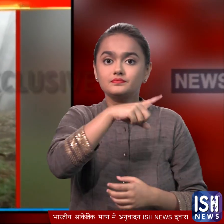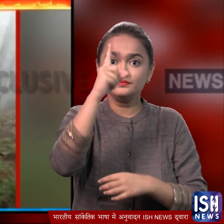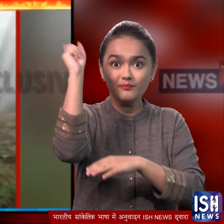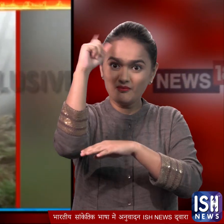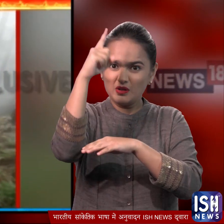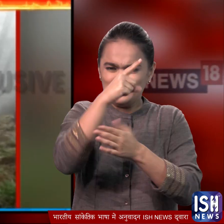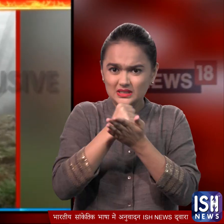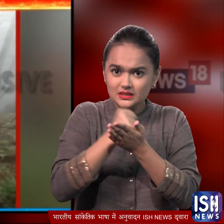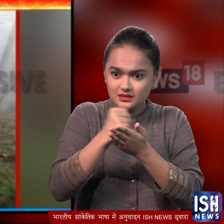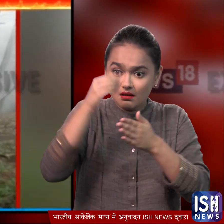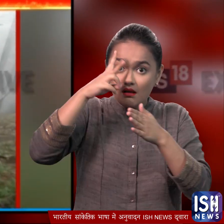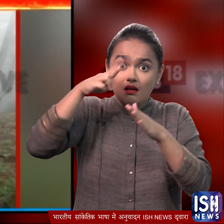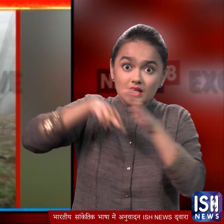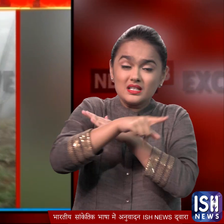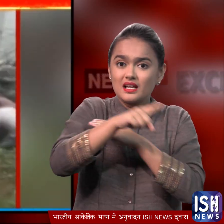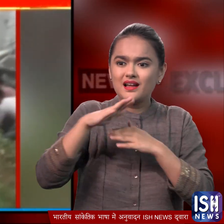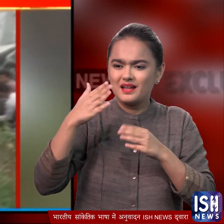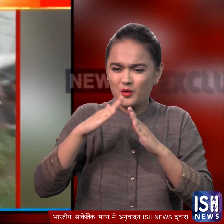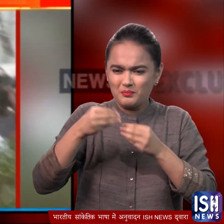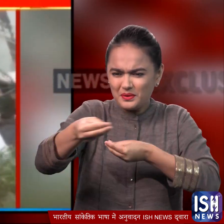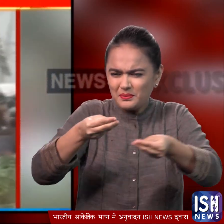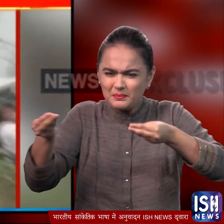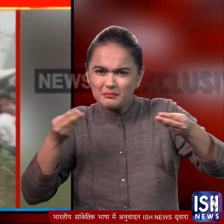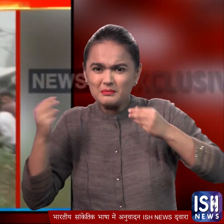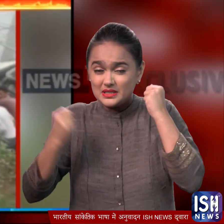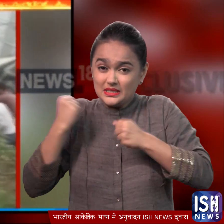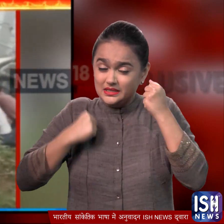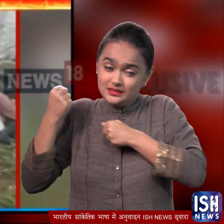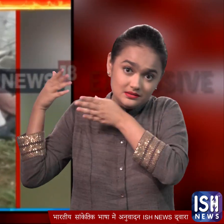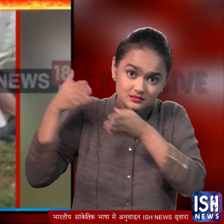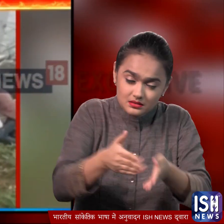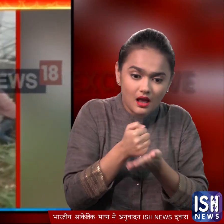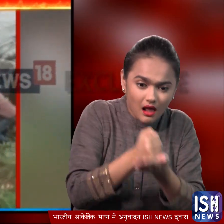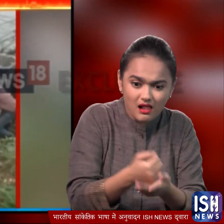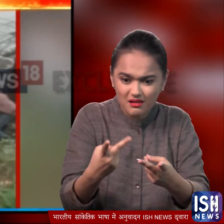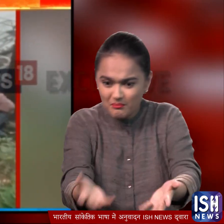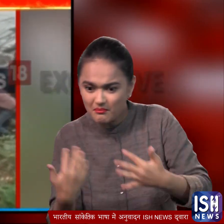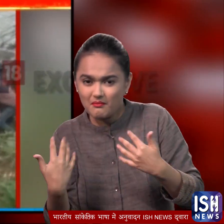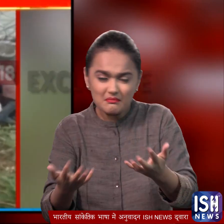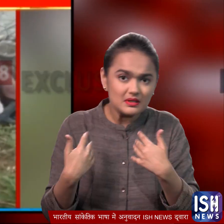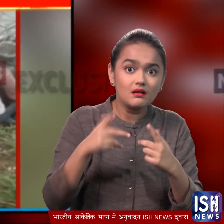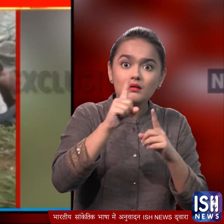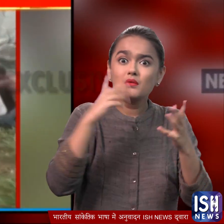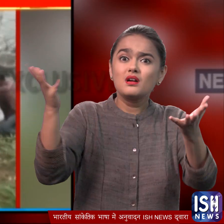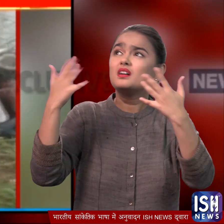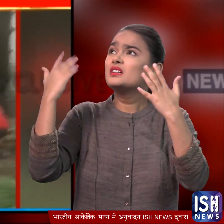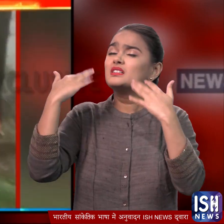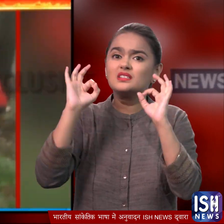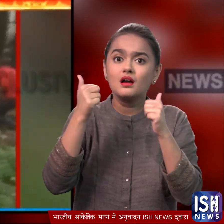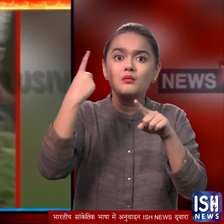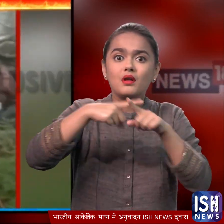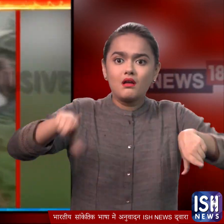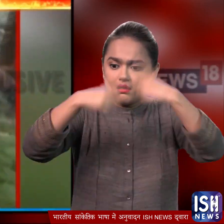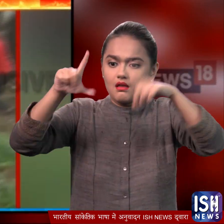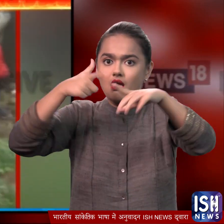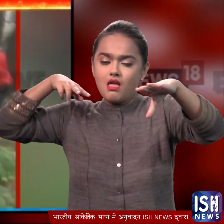जिन्हें हेलीकॉप्टर से बाहर निकालने के लिए आसपास के लोग सबसे पहले मौके पर पहुंचे और दोनों की मदद करने में जुट गए, लेकिन खराब मौसम और